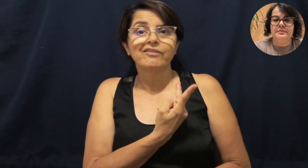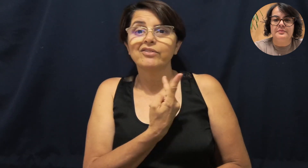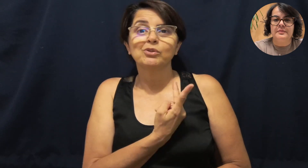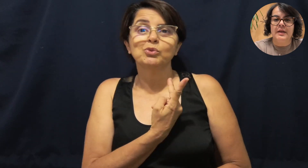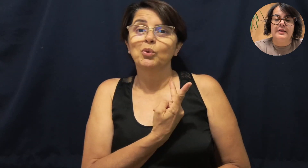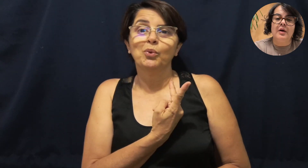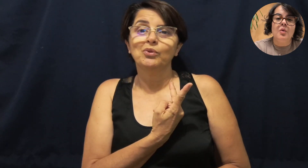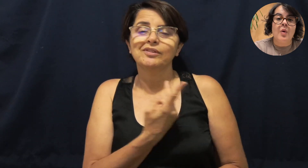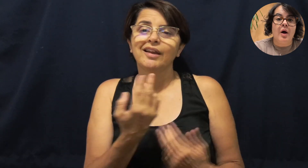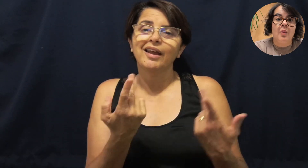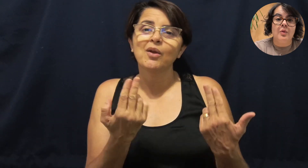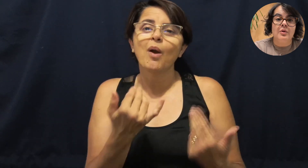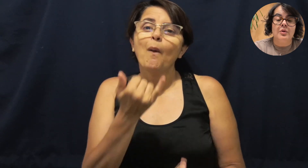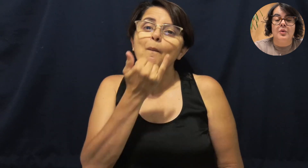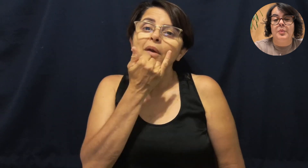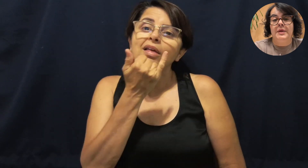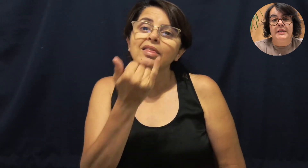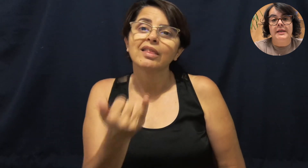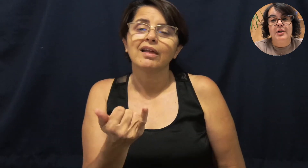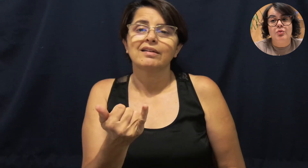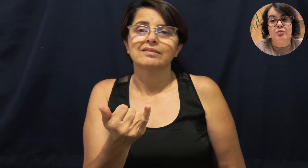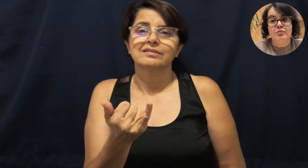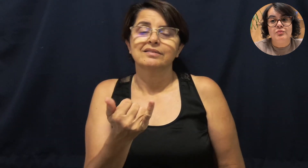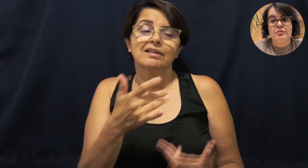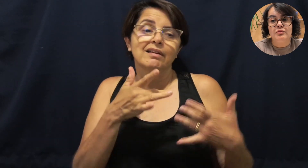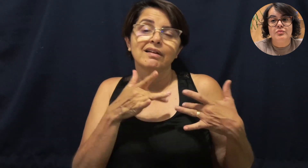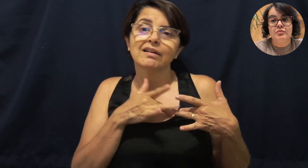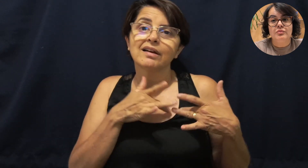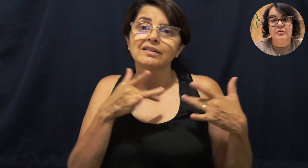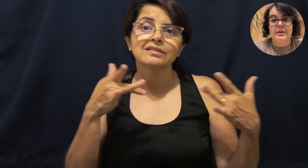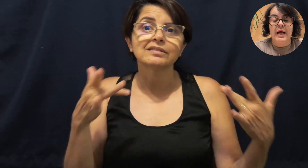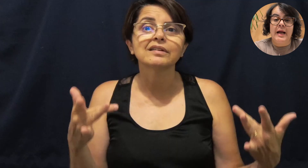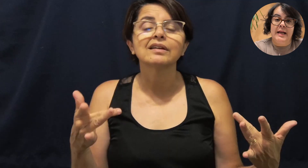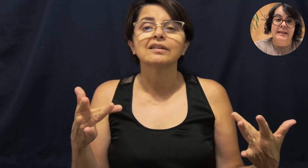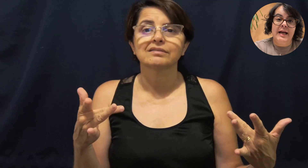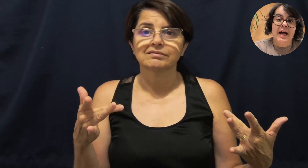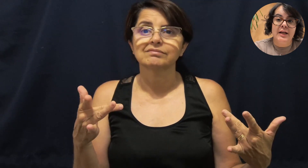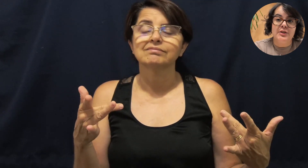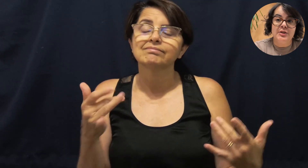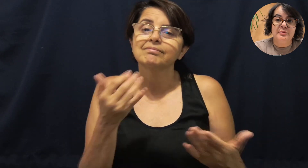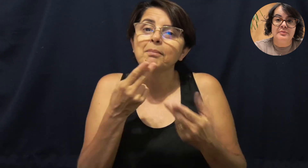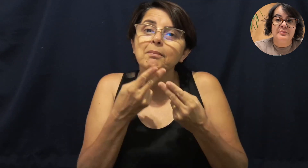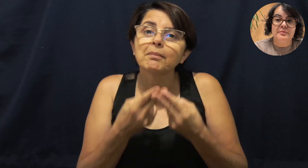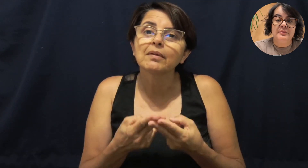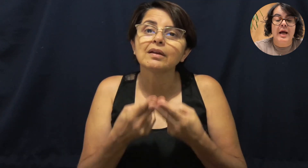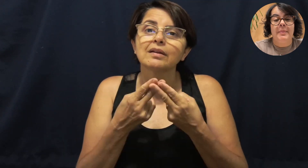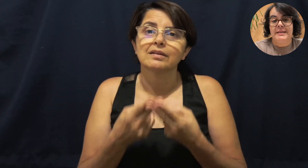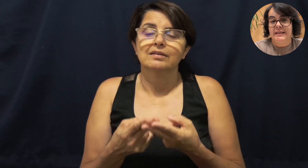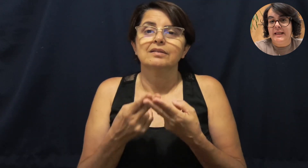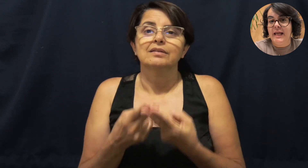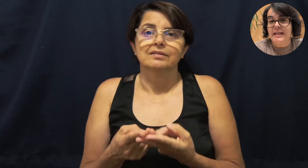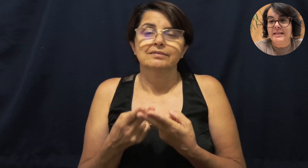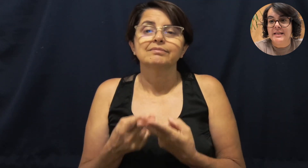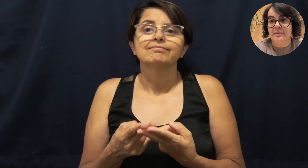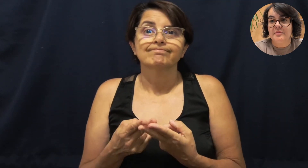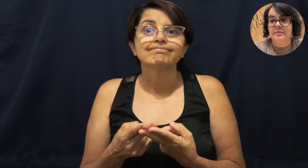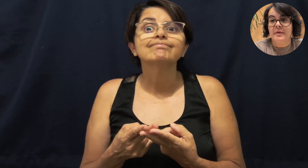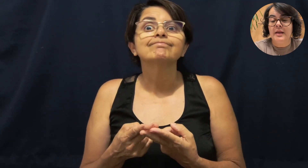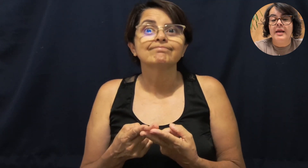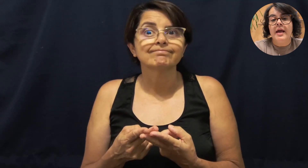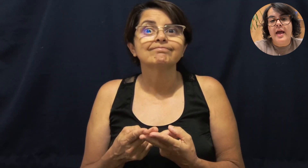virtude, tal qual o perdão, a caridade, a